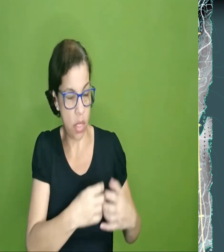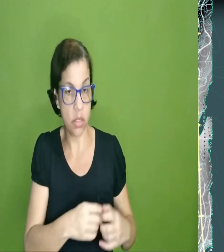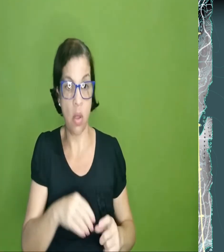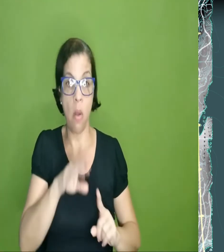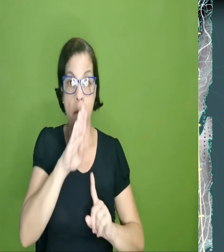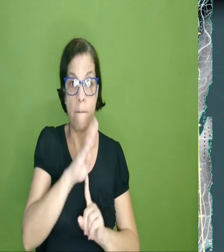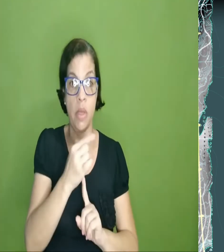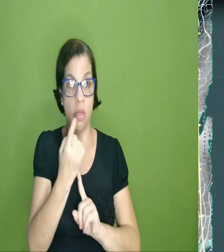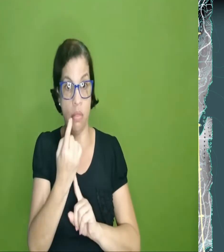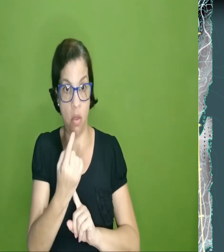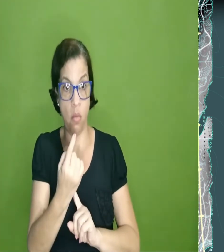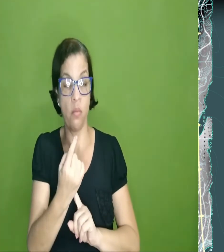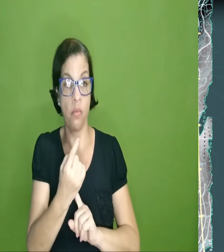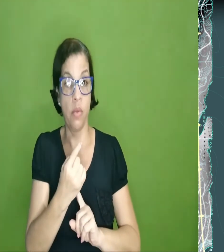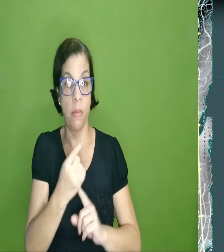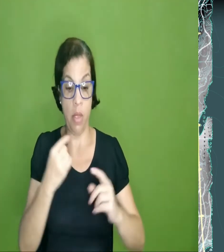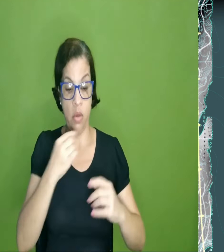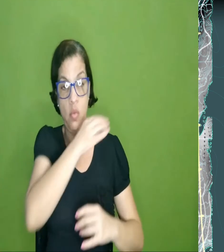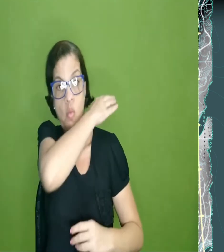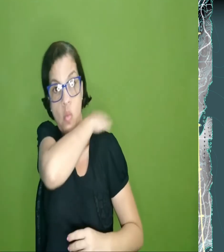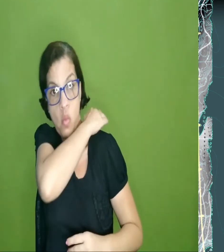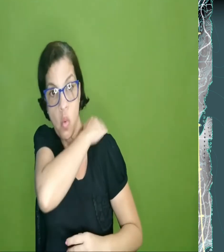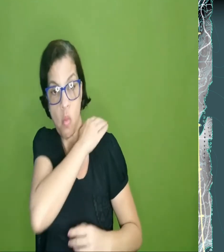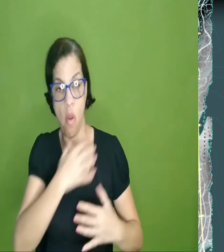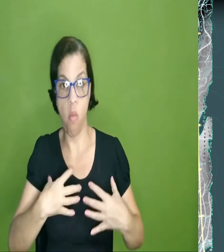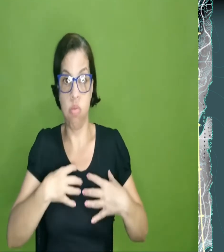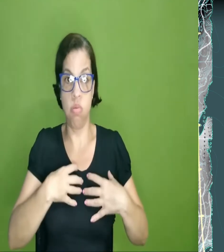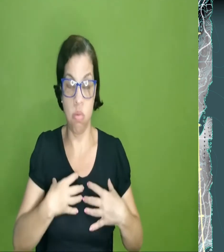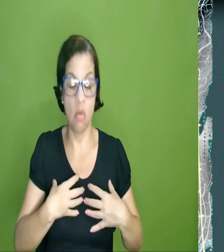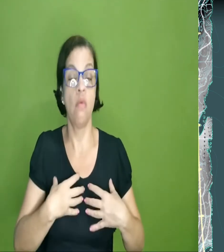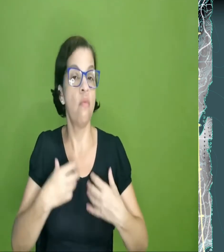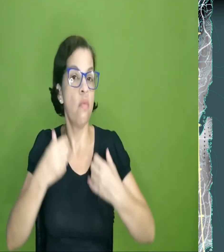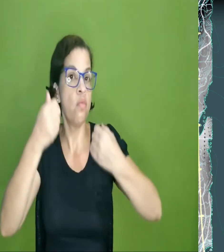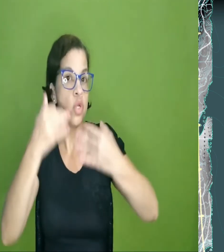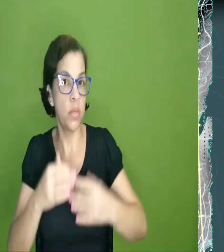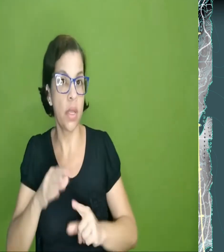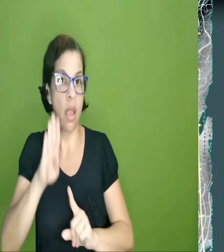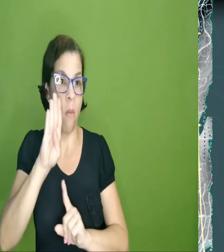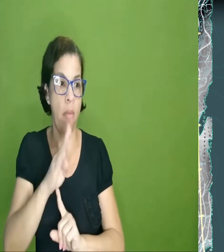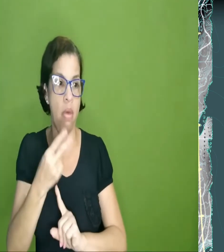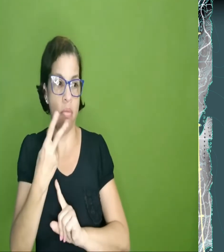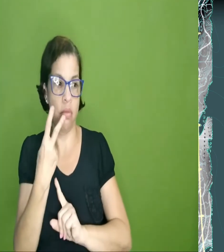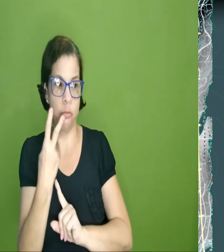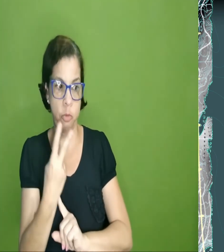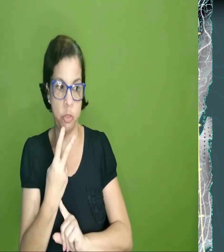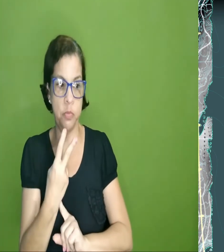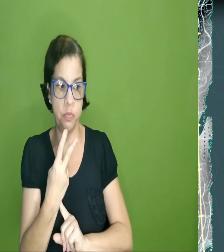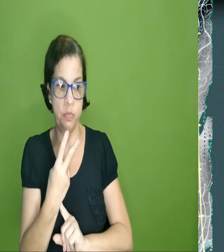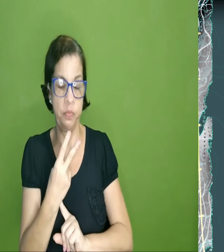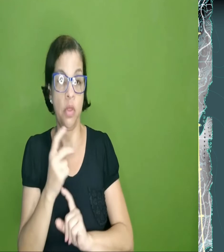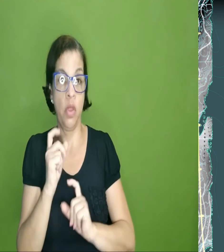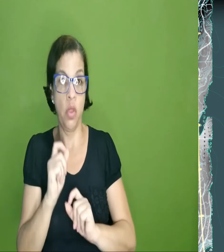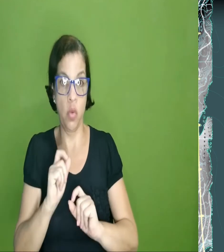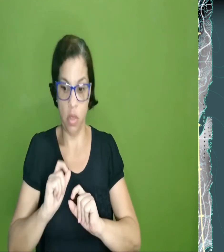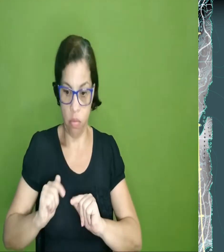beta-1, nos pulmões nós vamos falar sobre os receptores beta-2 e que a